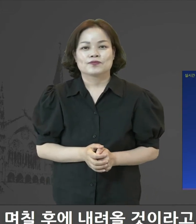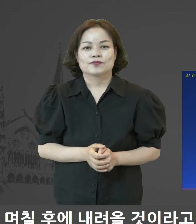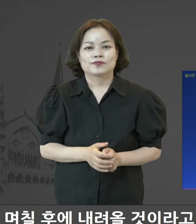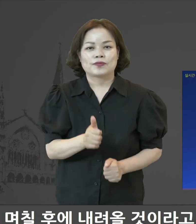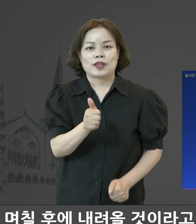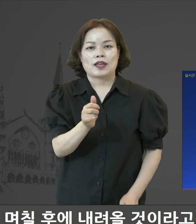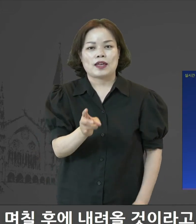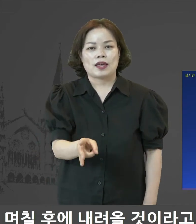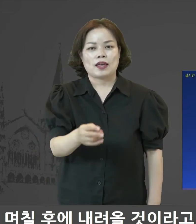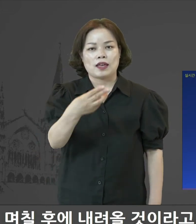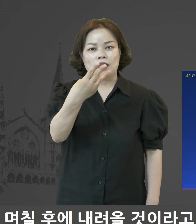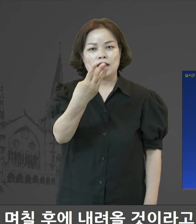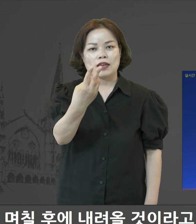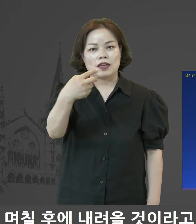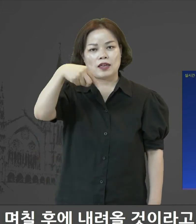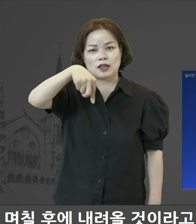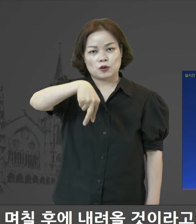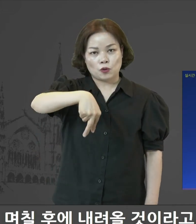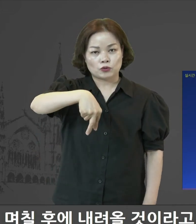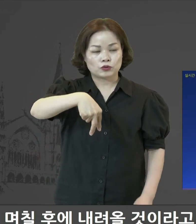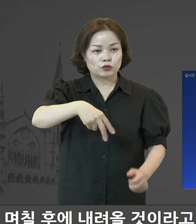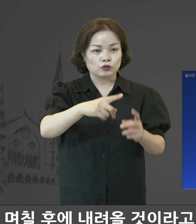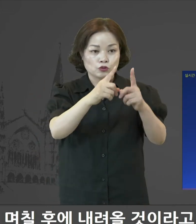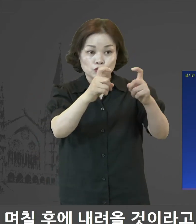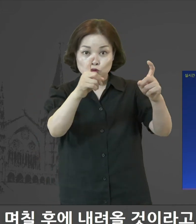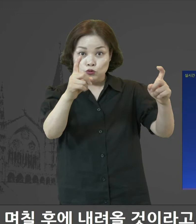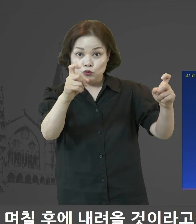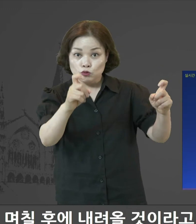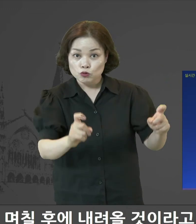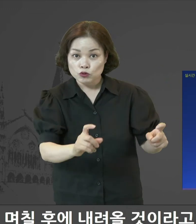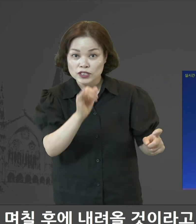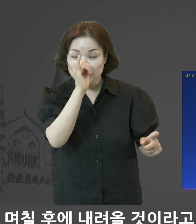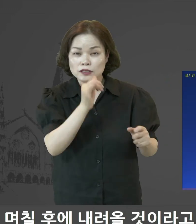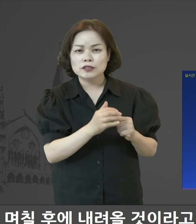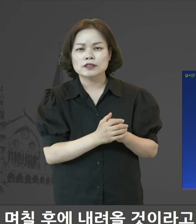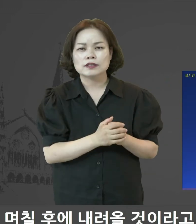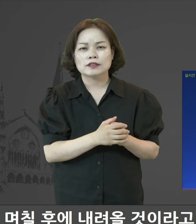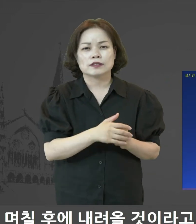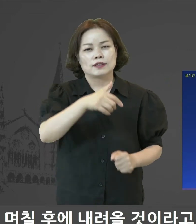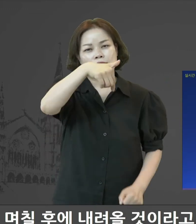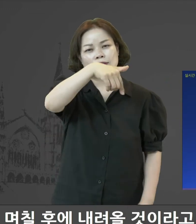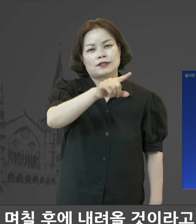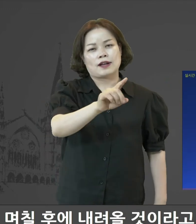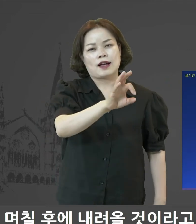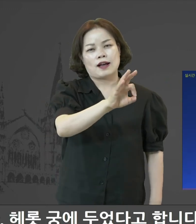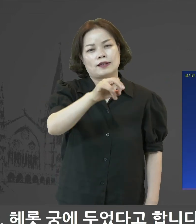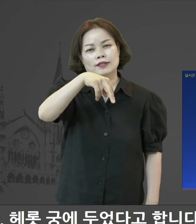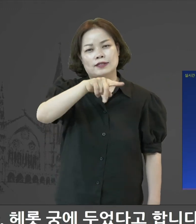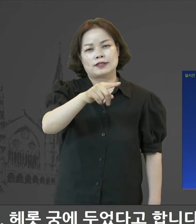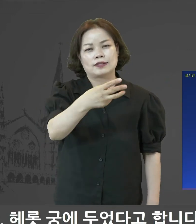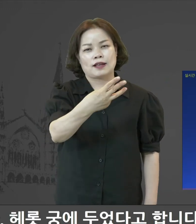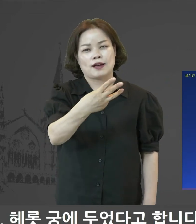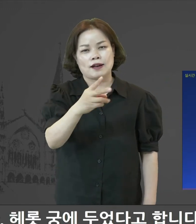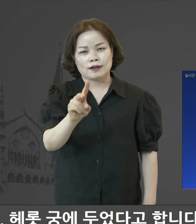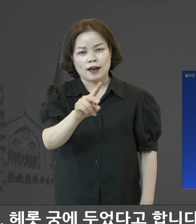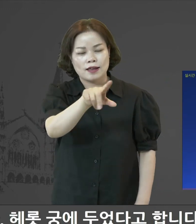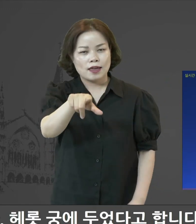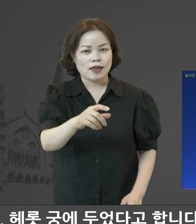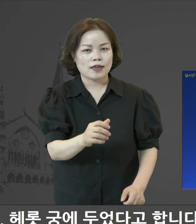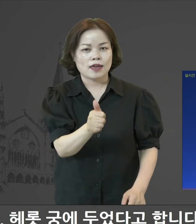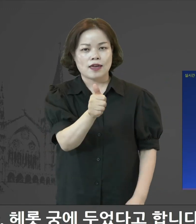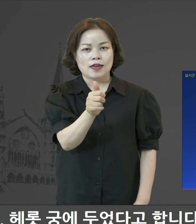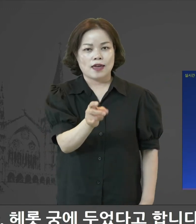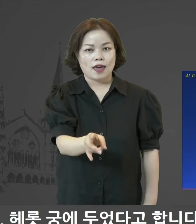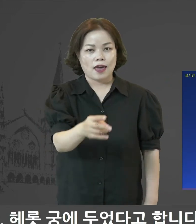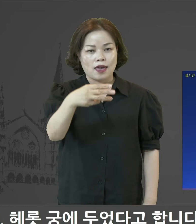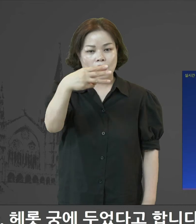헤롯궁에 두었답니다. 헤롯궁. 자, 가이사라에 헤롯궁이 있었습니다. 요거 이제 조금 역사적으로 정리하고 오늘 말씀 이제 메시지